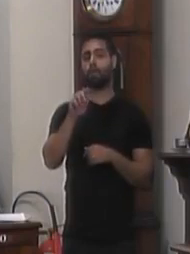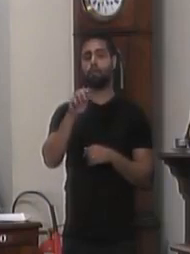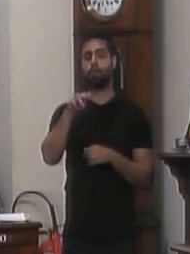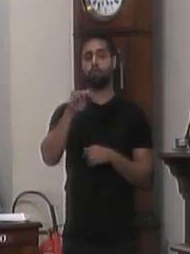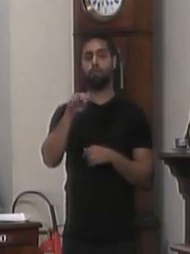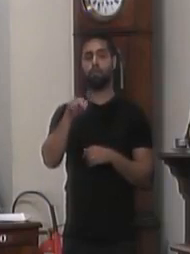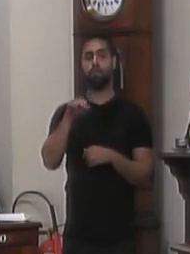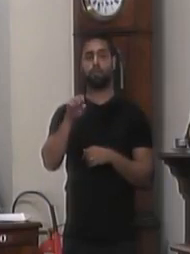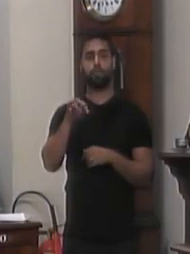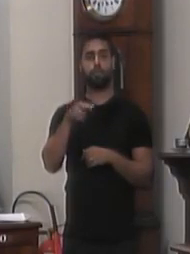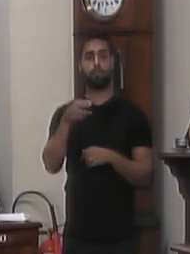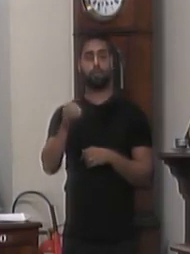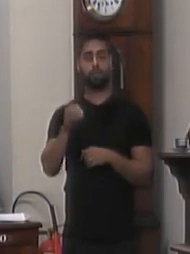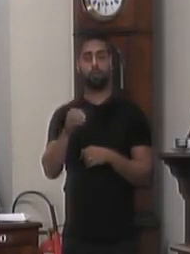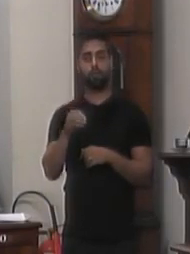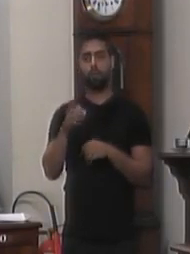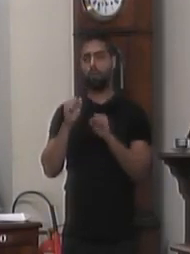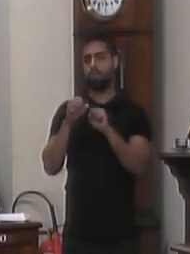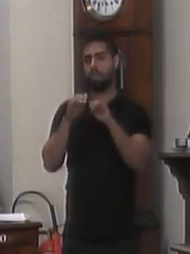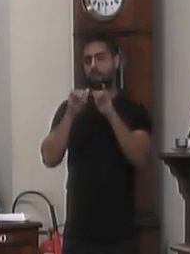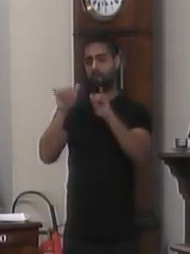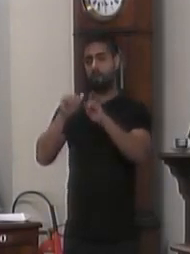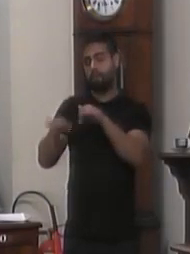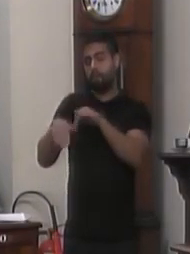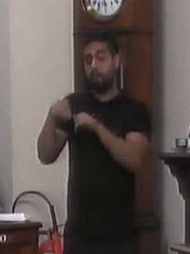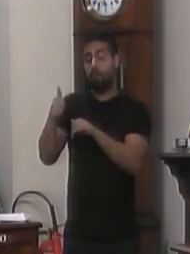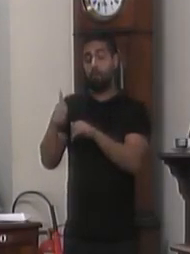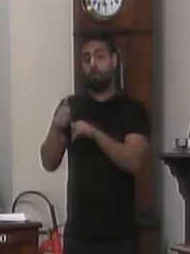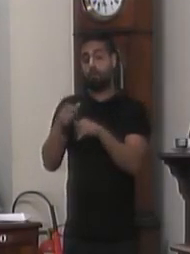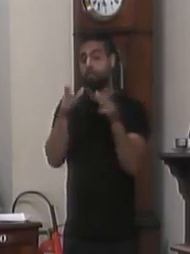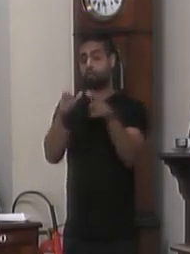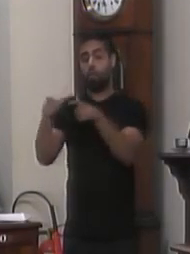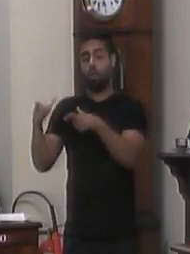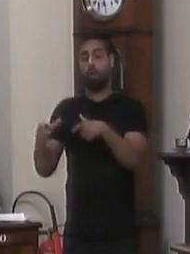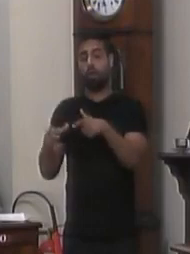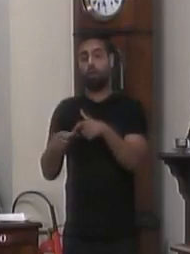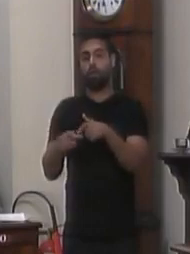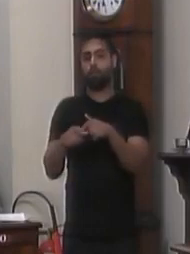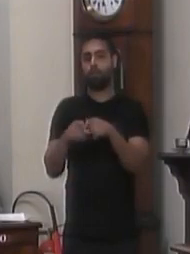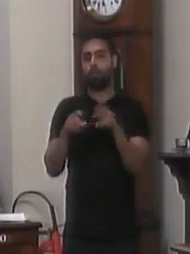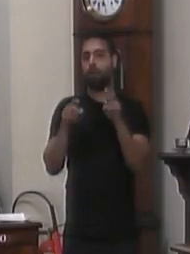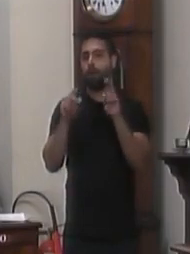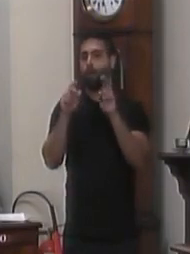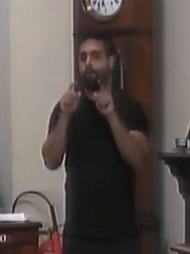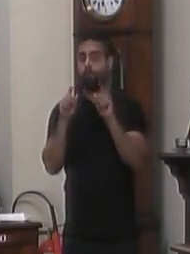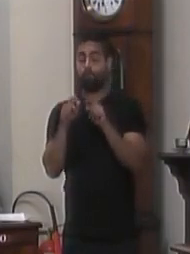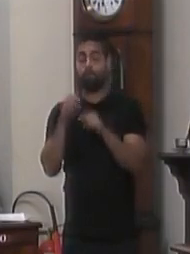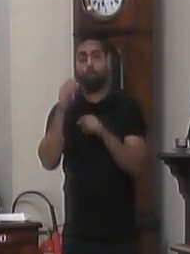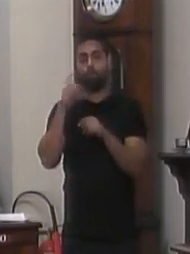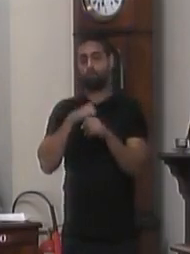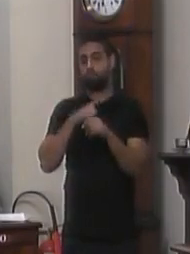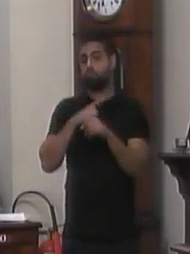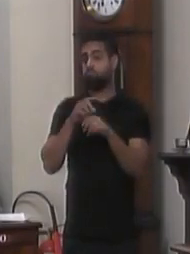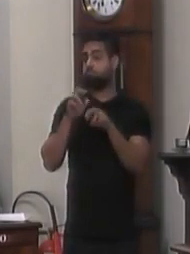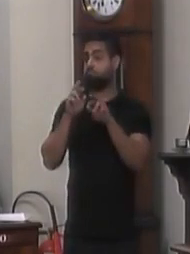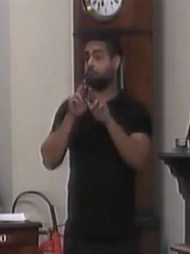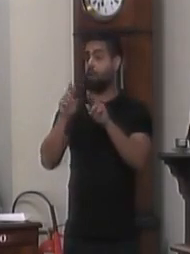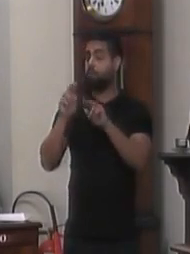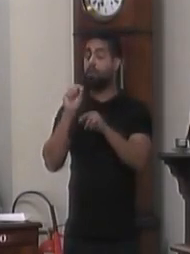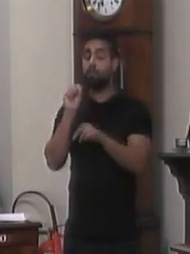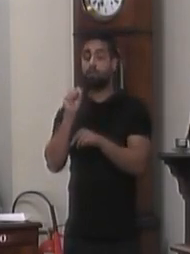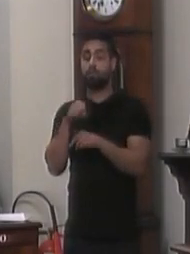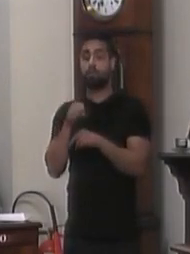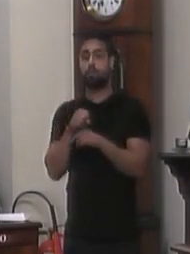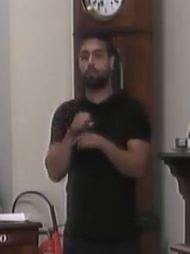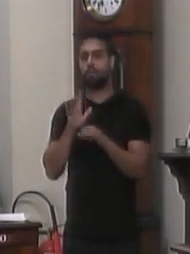poderia dar uma informação melhor em relação a essas outras áreas. Em relação à Fazenda, eu tenho para dizer isso. Agora, realmente, é